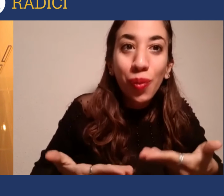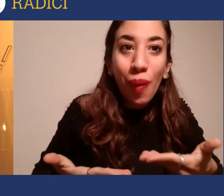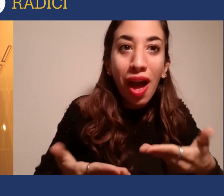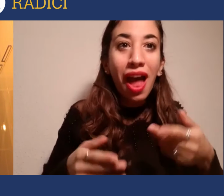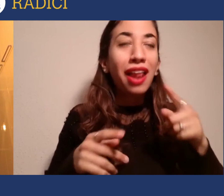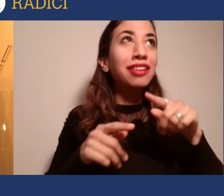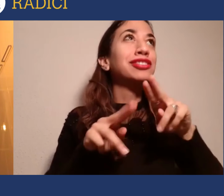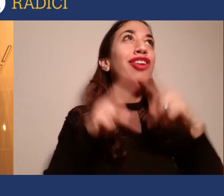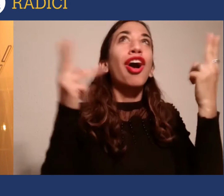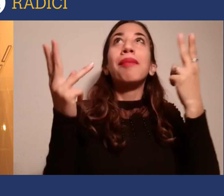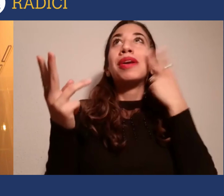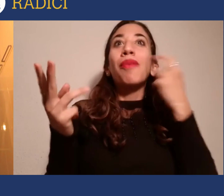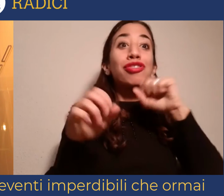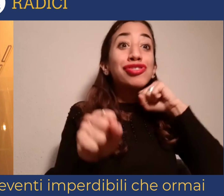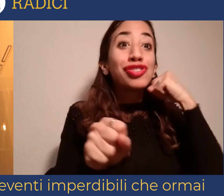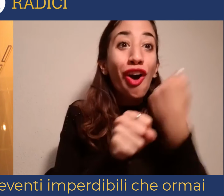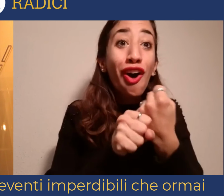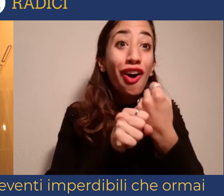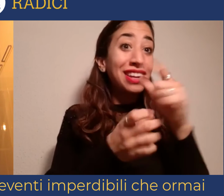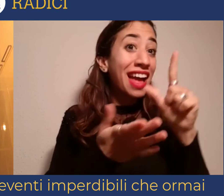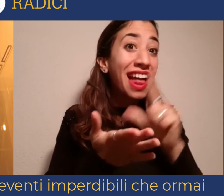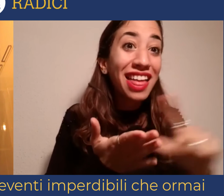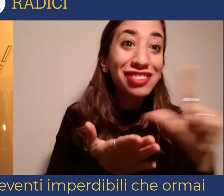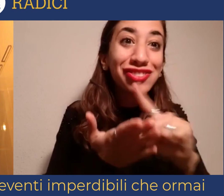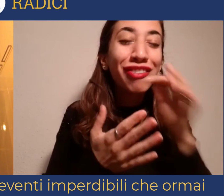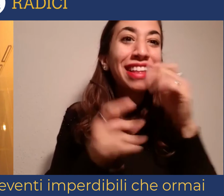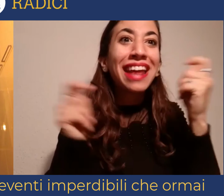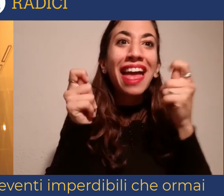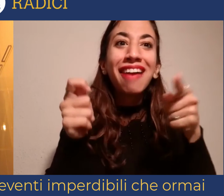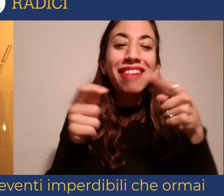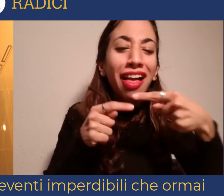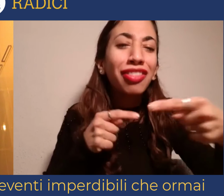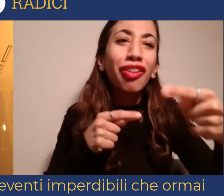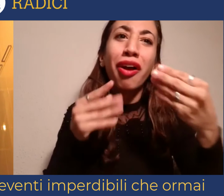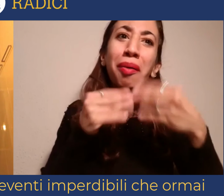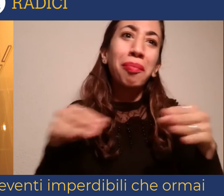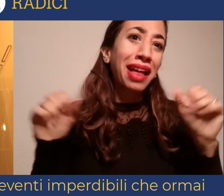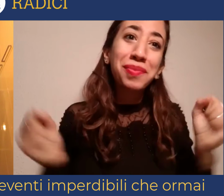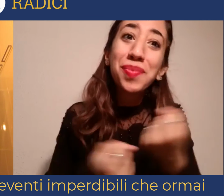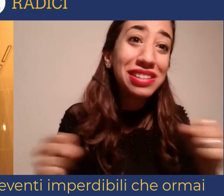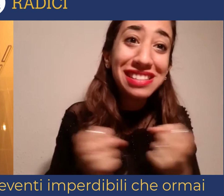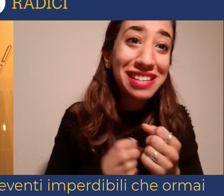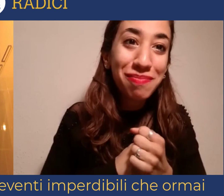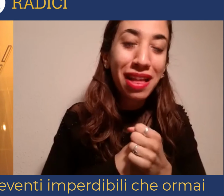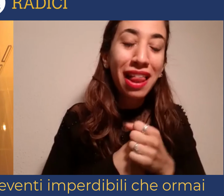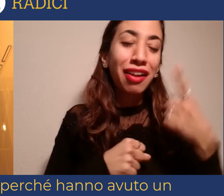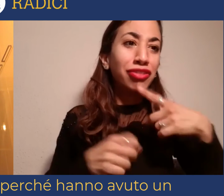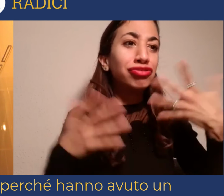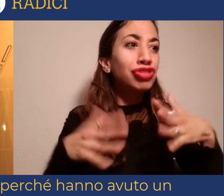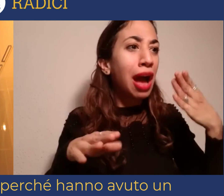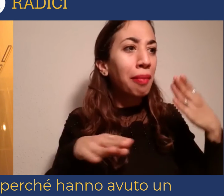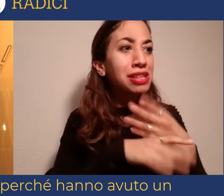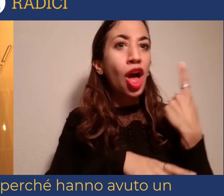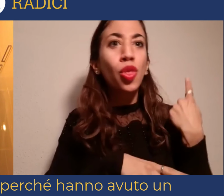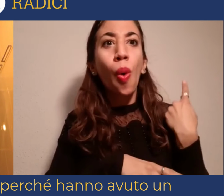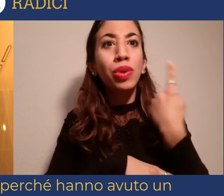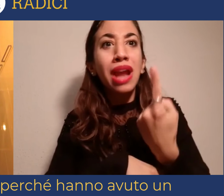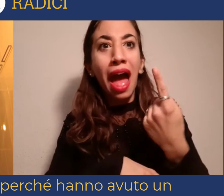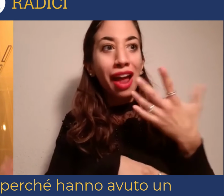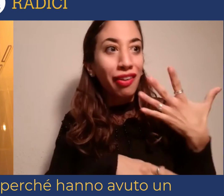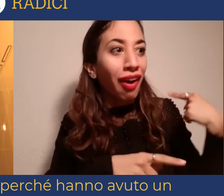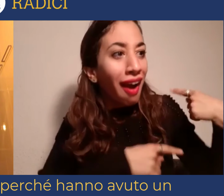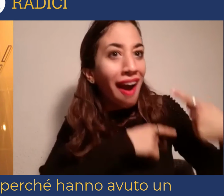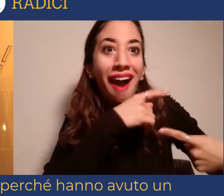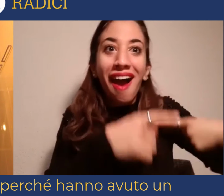scopriremo di storia, di leggende, insomma sono degli eventi imperdibili che ormai portiamo avanti da quasi un anno proprio perché